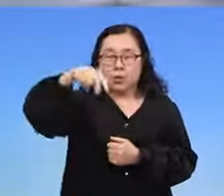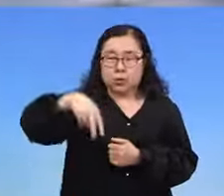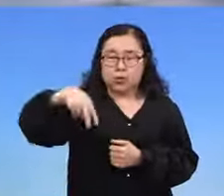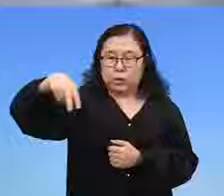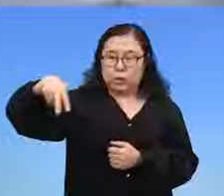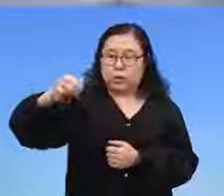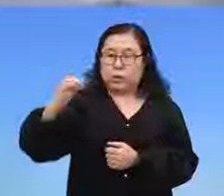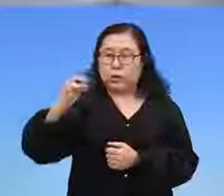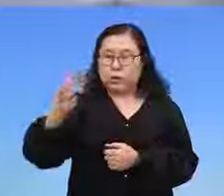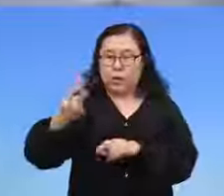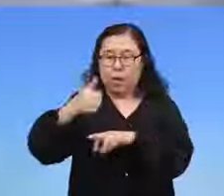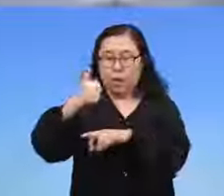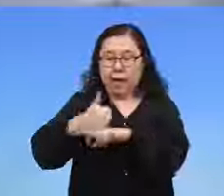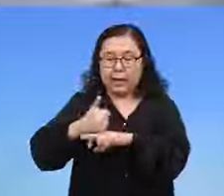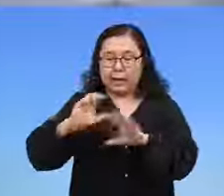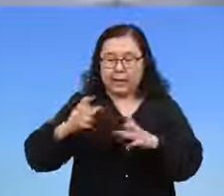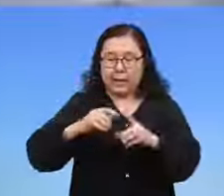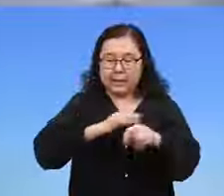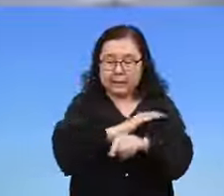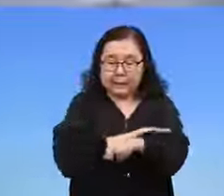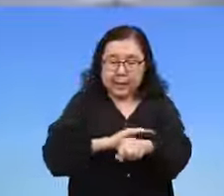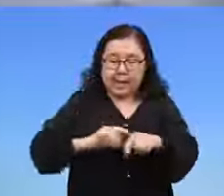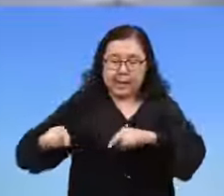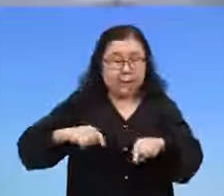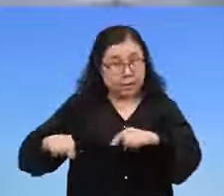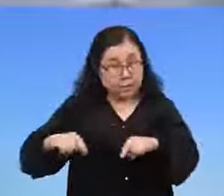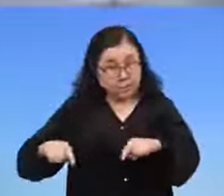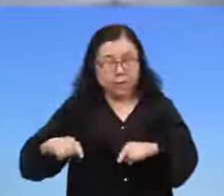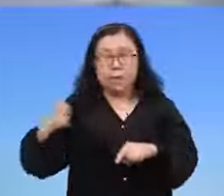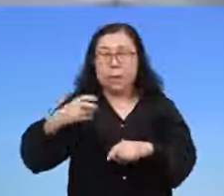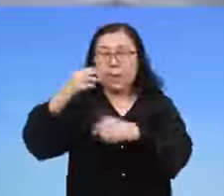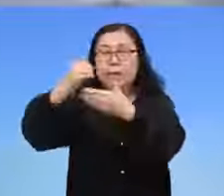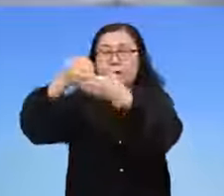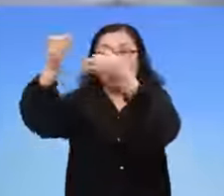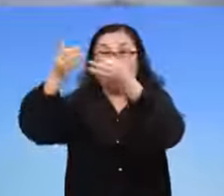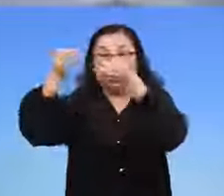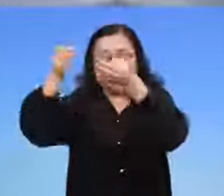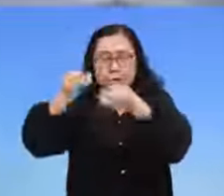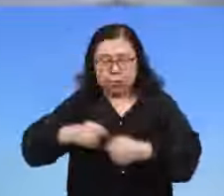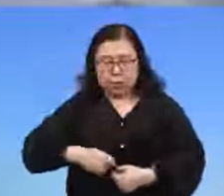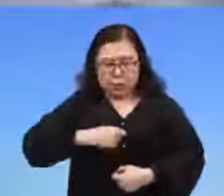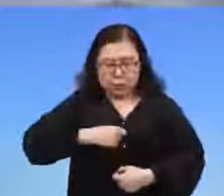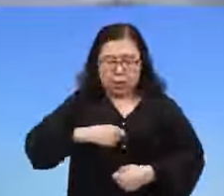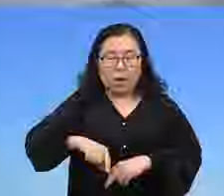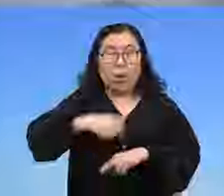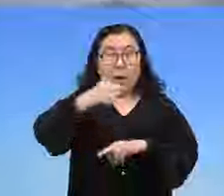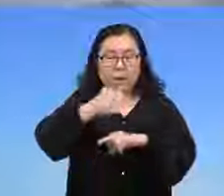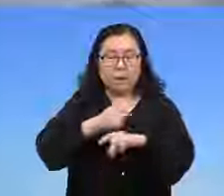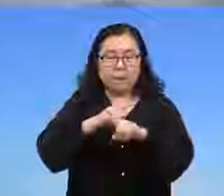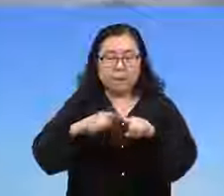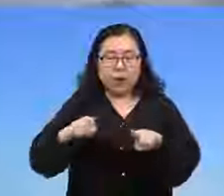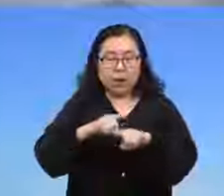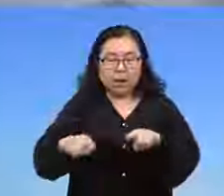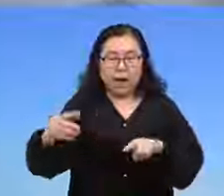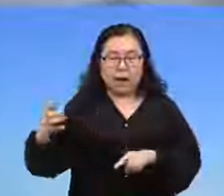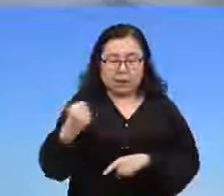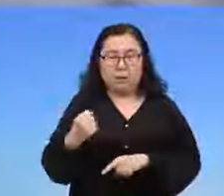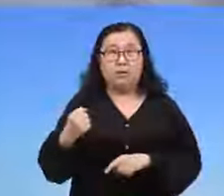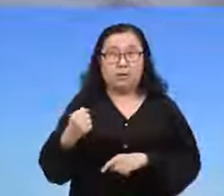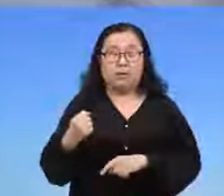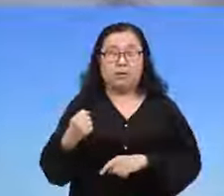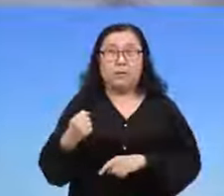우시야 왕은 나라를 잘 다스린 왕이었습니다. 그리고 하나님 보시기에 정직한 왕이라는 평가를